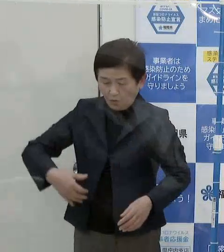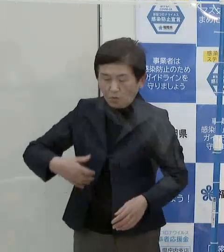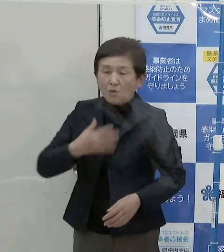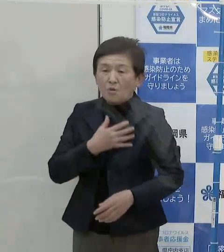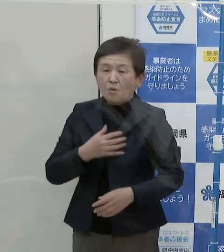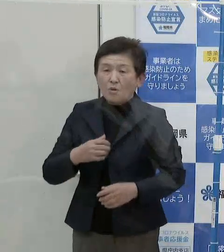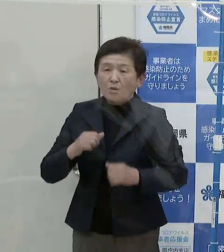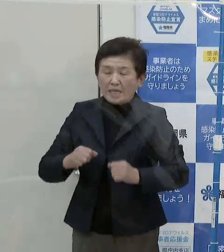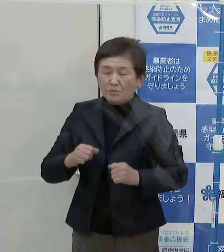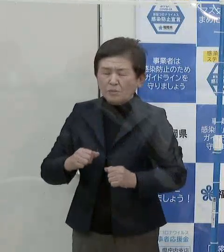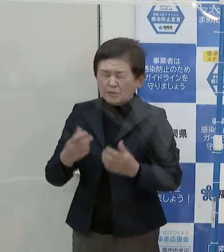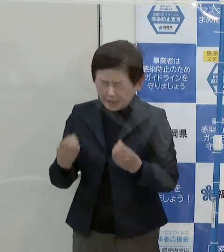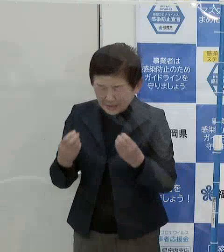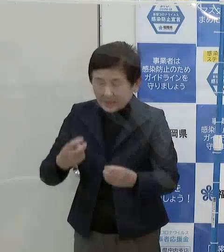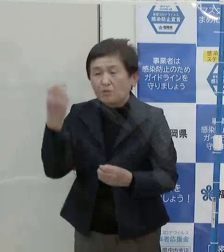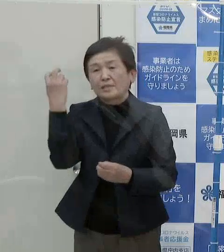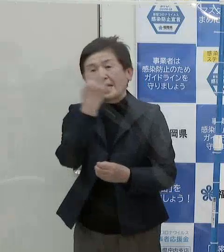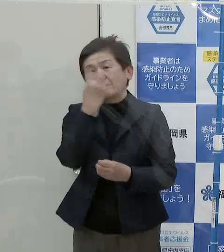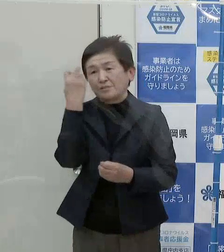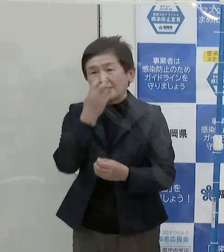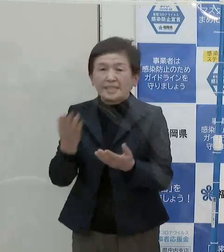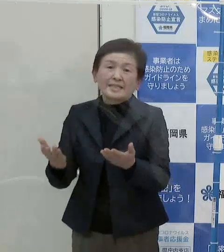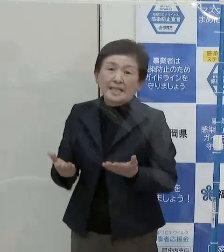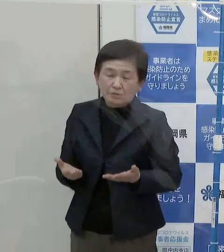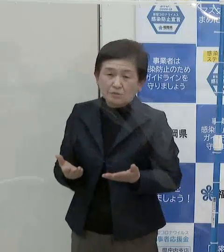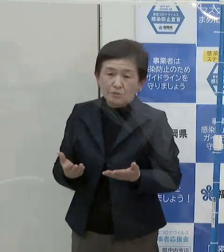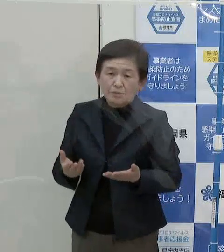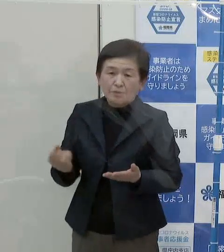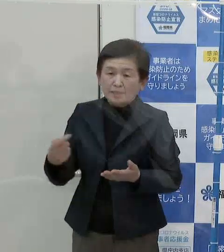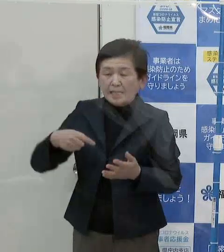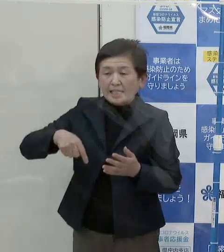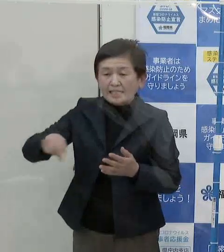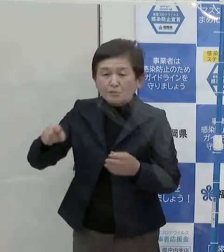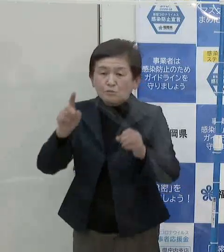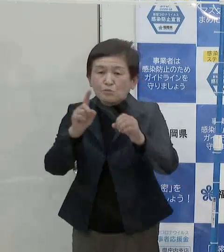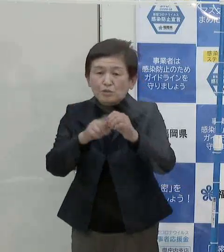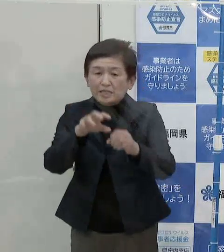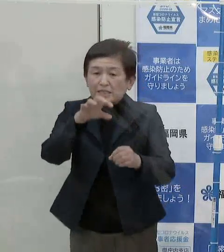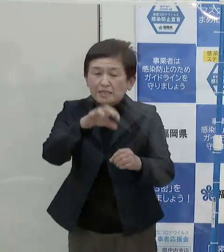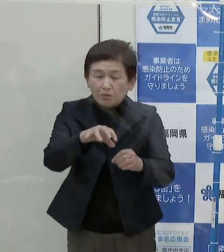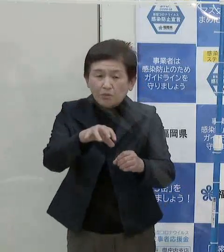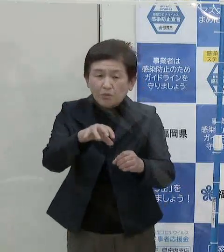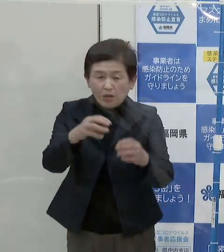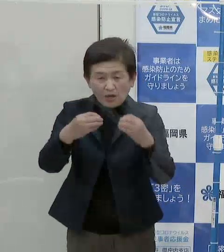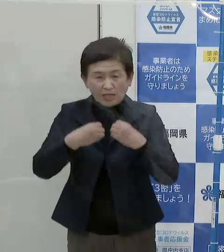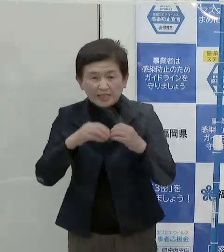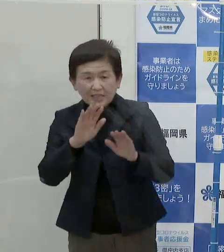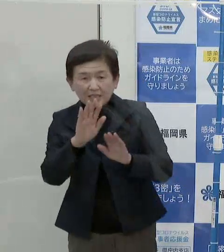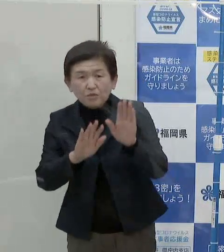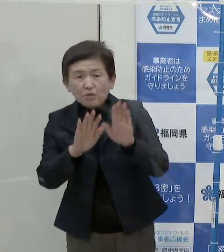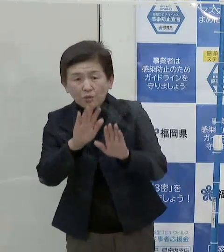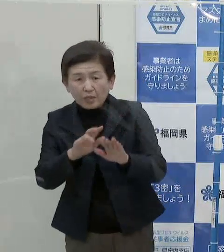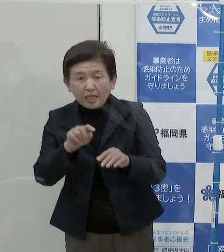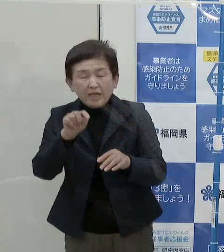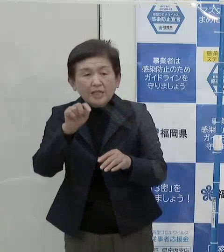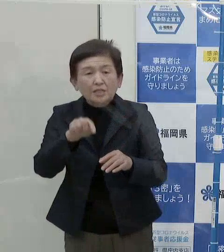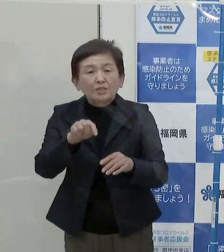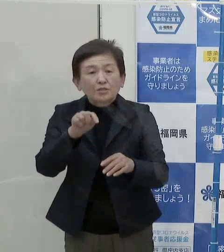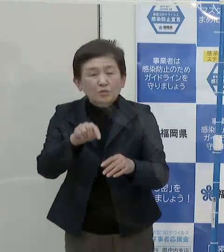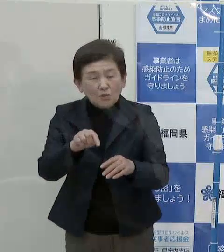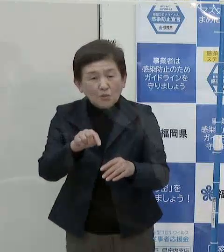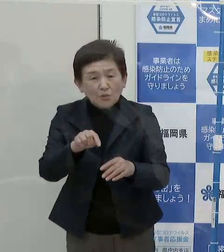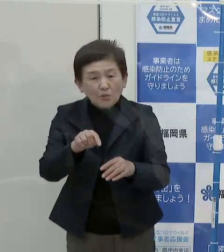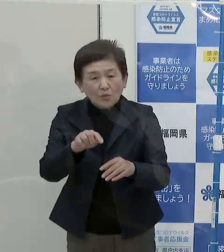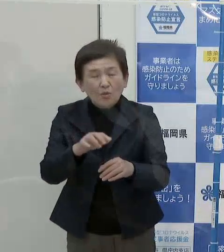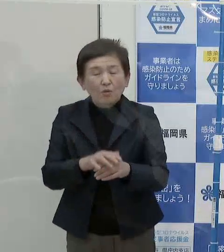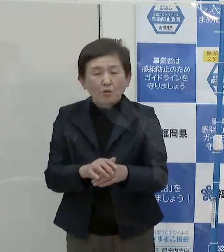しっかり確認をしていただく、それから行こうとされる目的地の感染状況やそこの首長さんがどうい